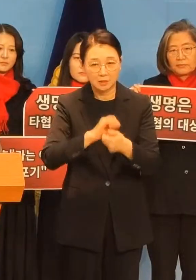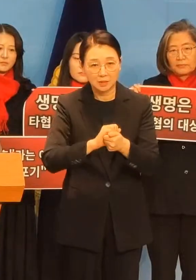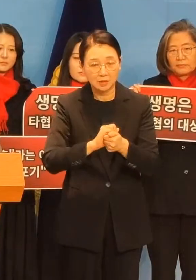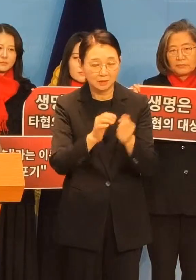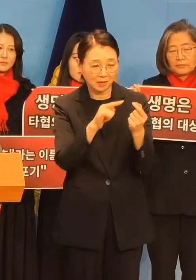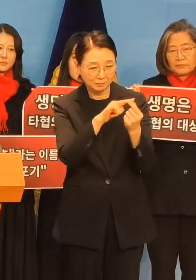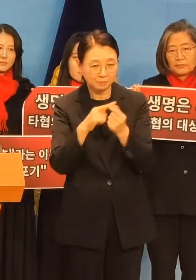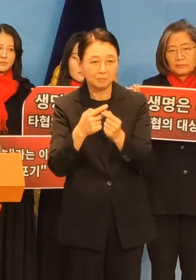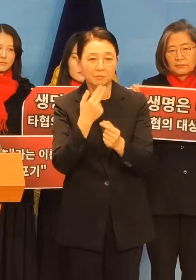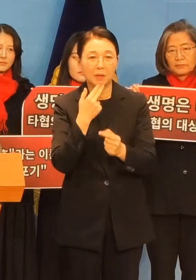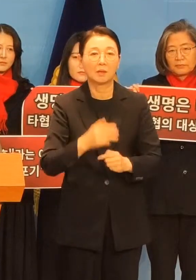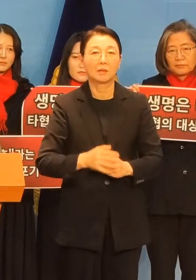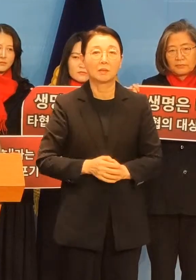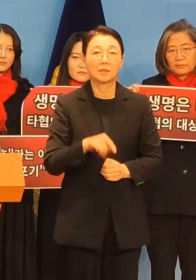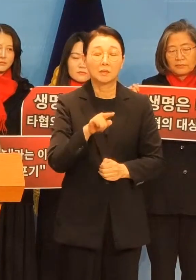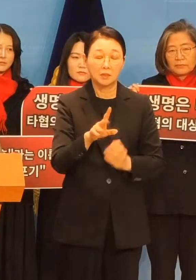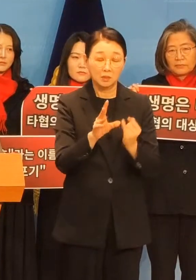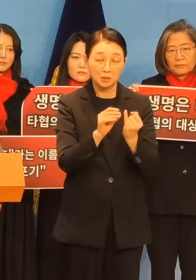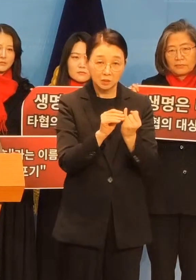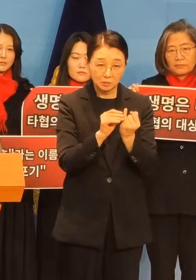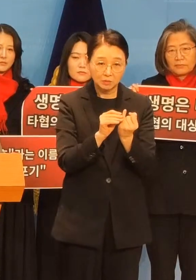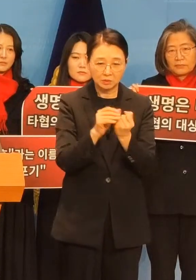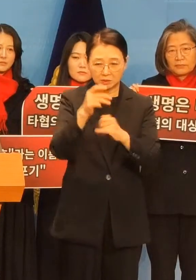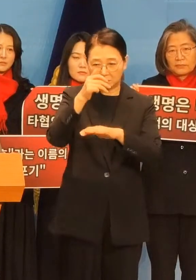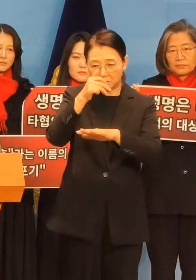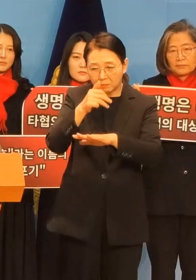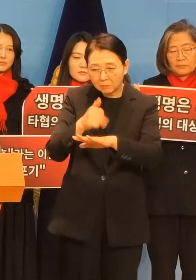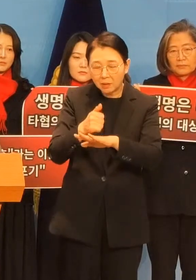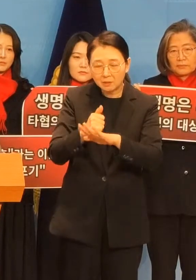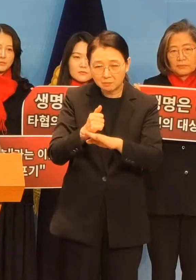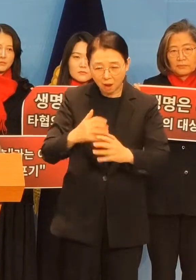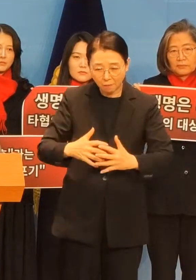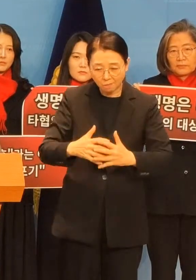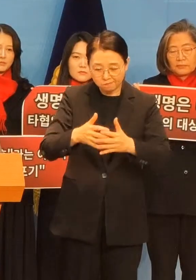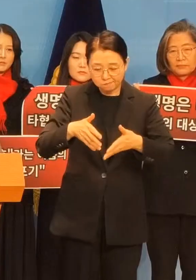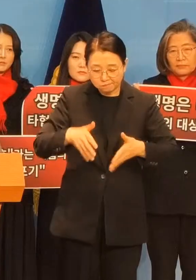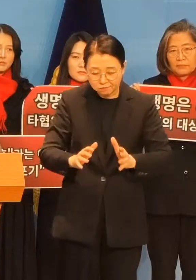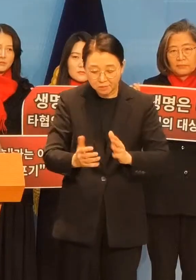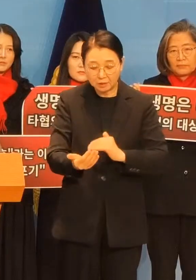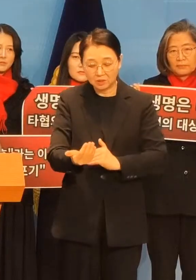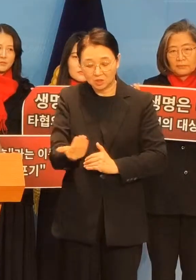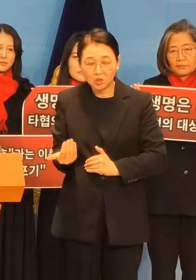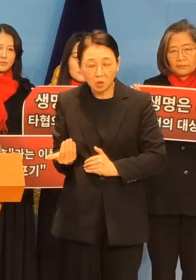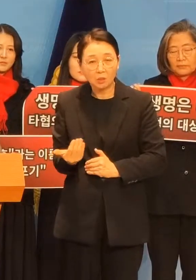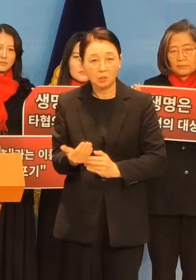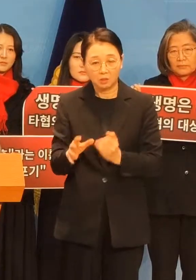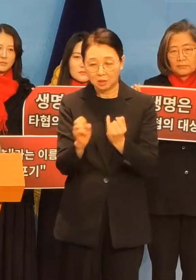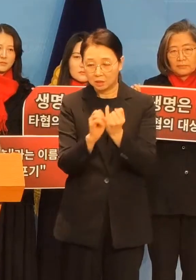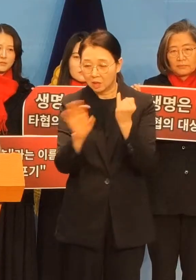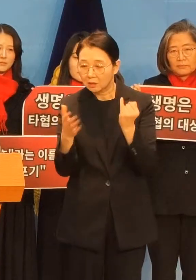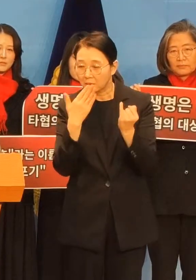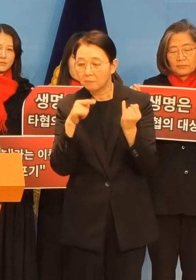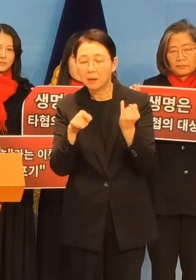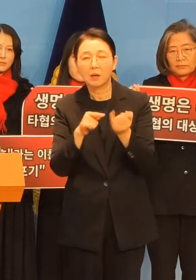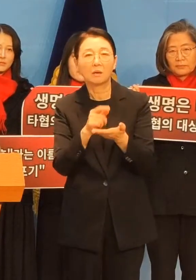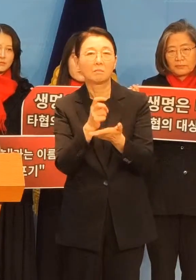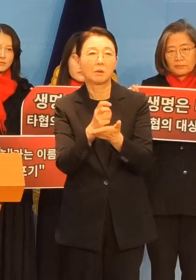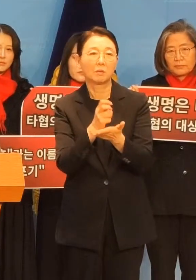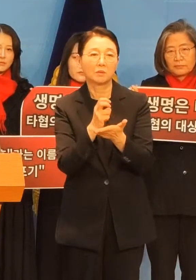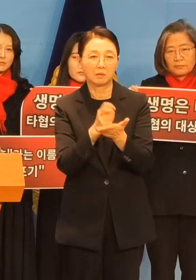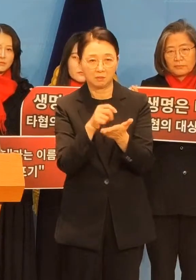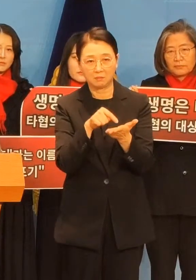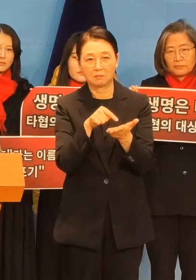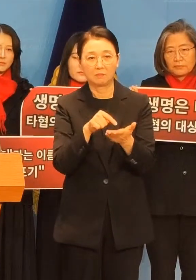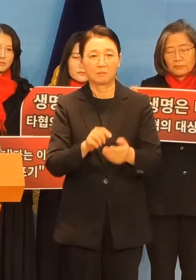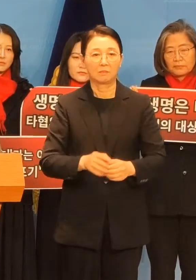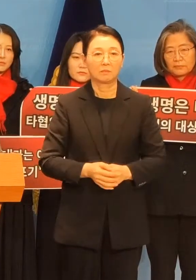줄도 없다. 이는 임신 후기, 심지어 출산 직전까지도 낙태가 가능해지는 법적 공백을